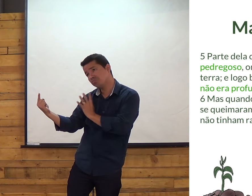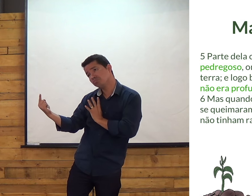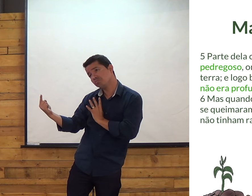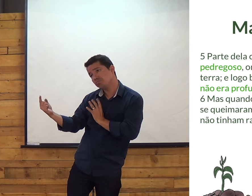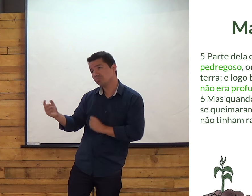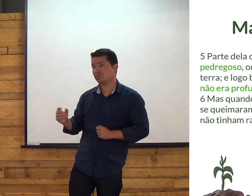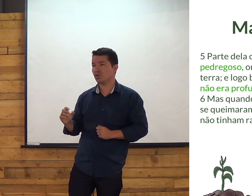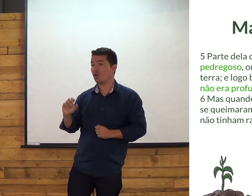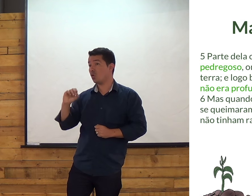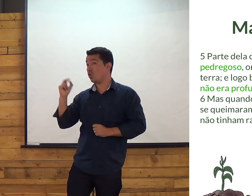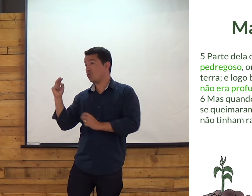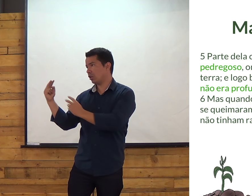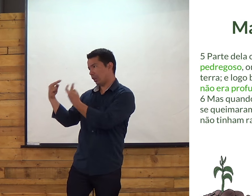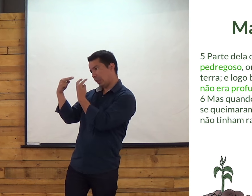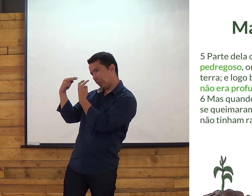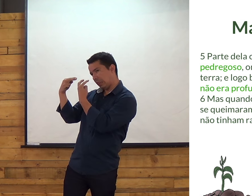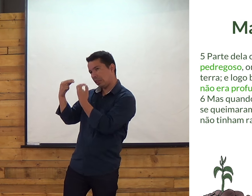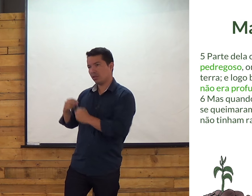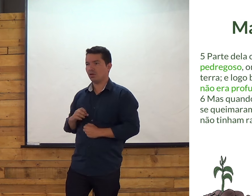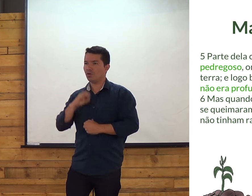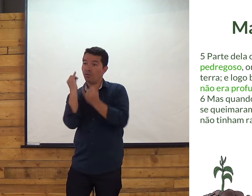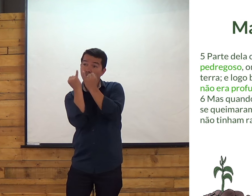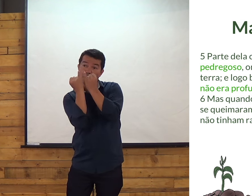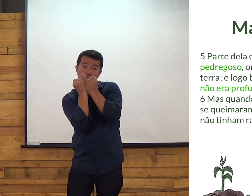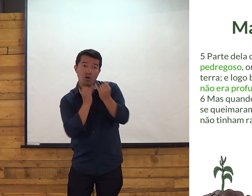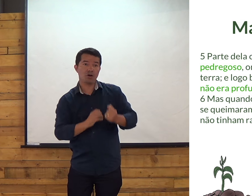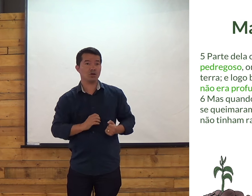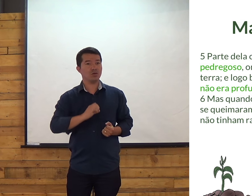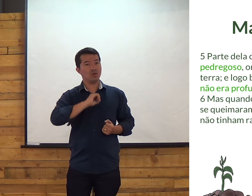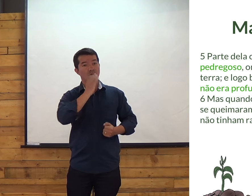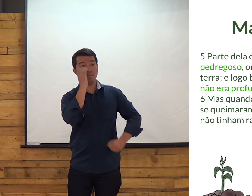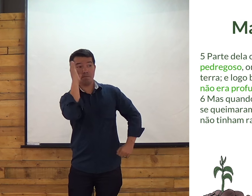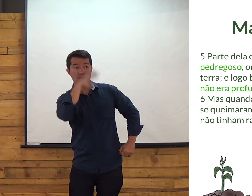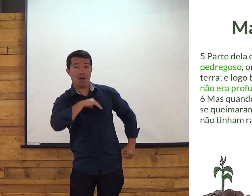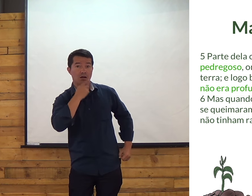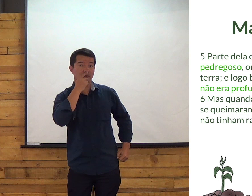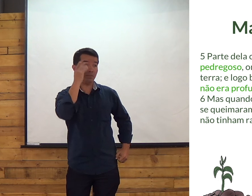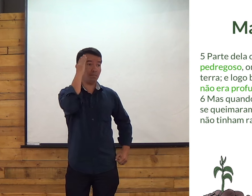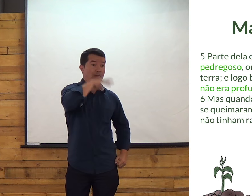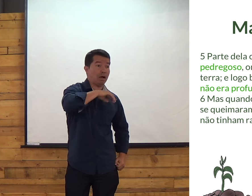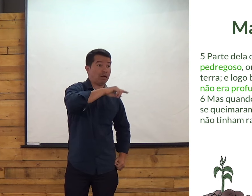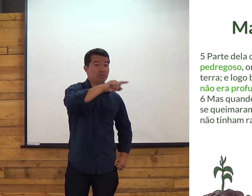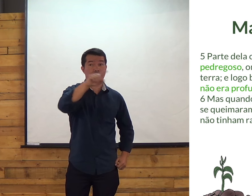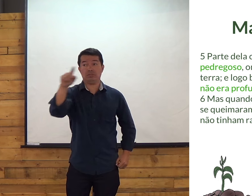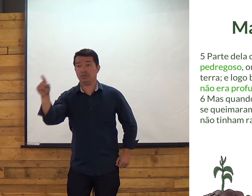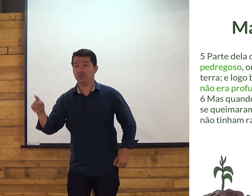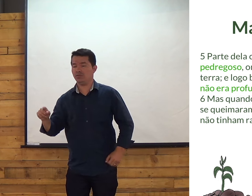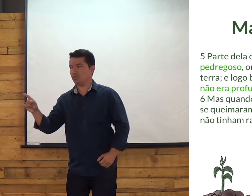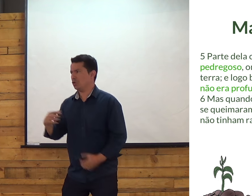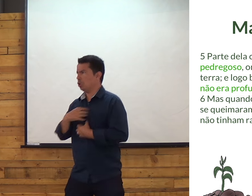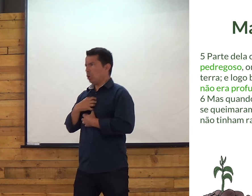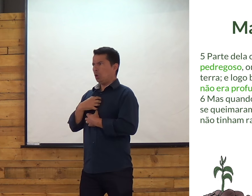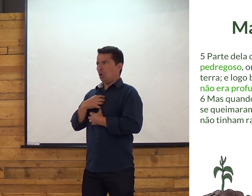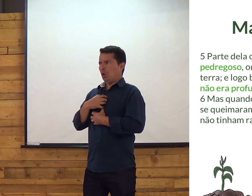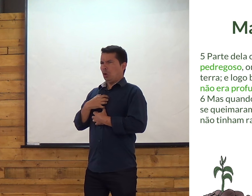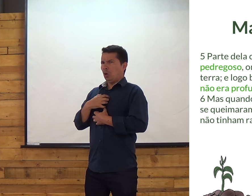pessoa que te acusa, fala alguma coisa, pode ser uma fofoca, pode ser alguém que faz